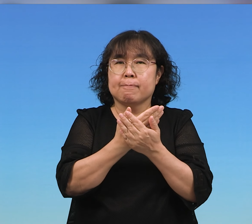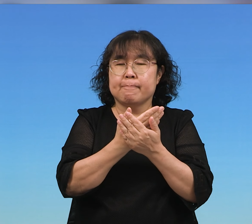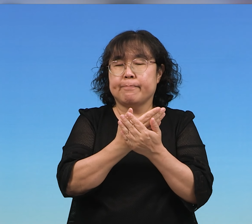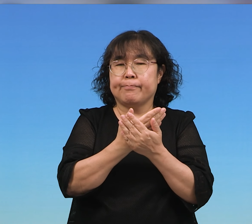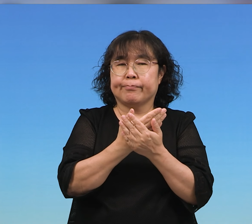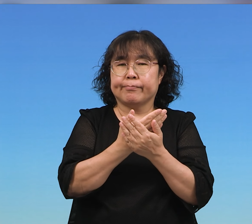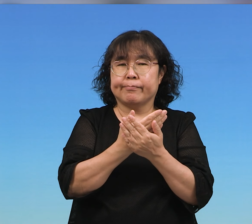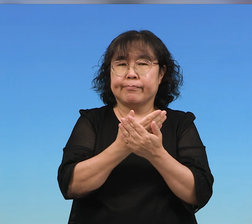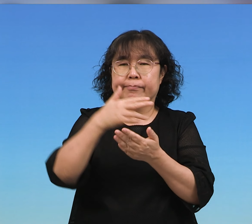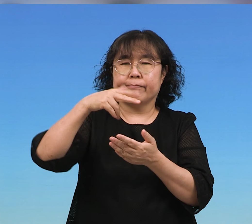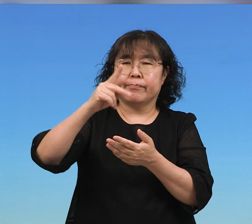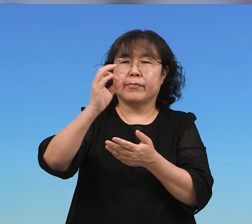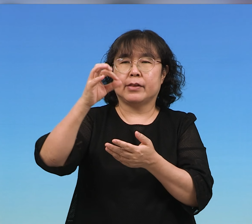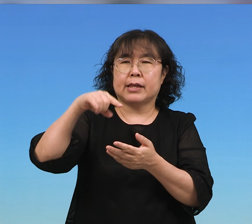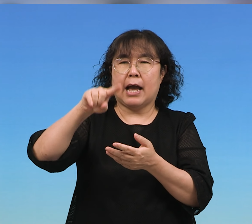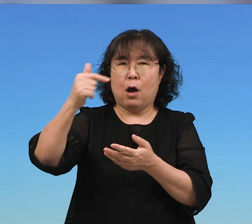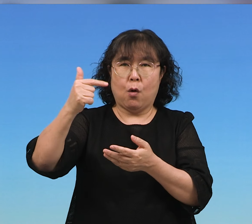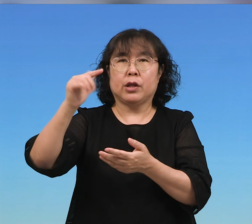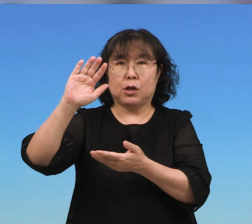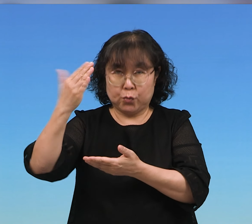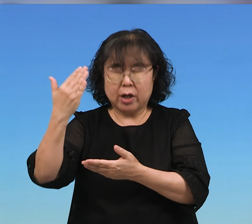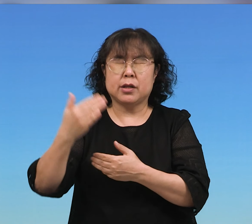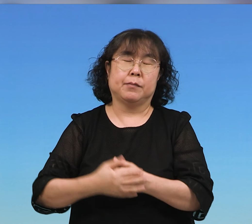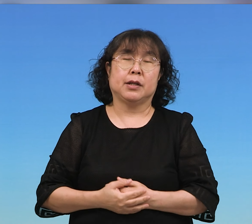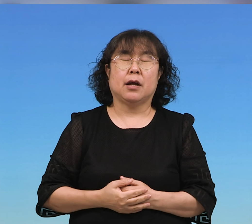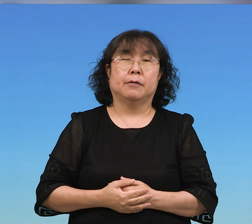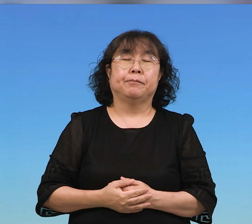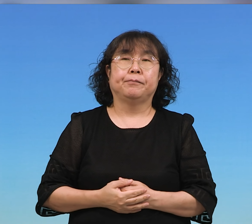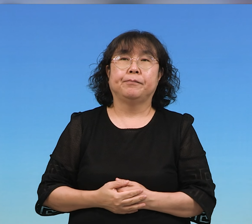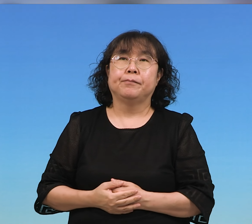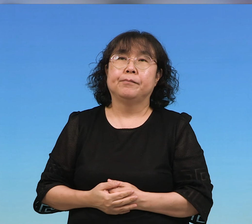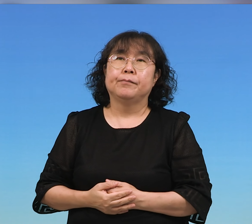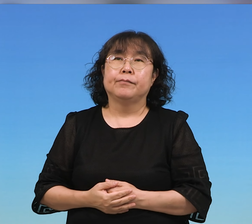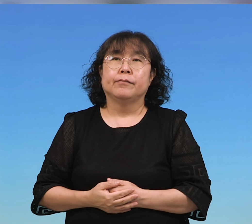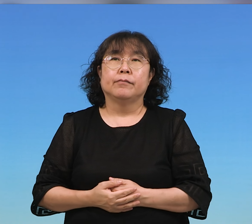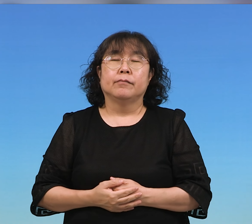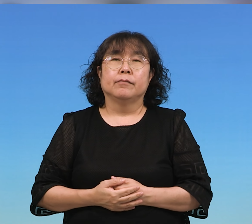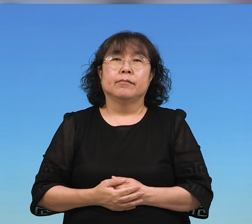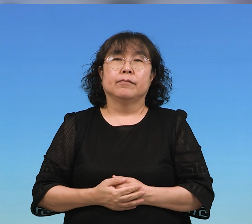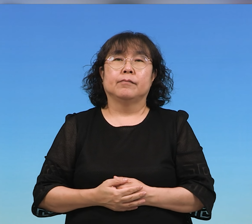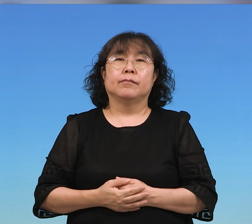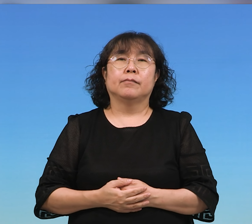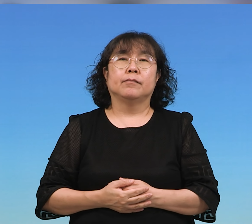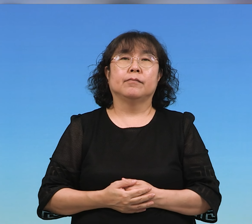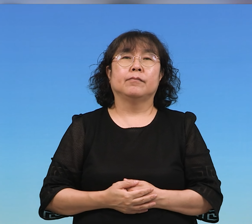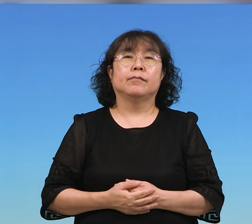참 제 이 글을 읽을 때마다 우리도 이런 지도자 한번 만날 날이 오겠죠?